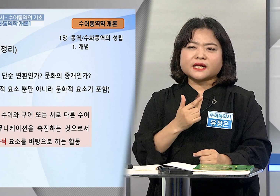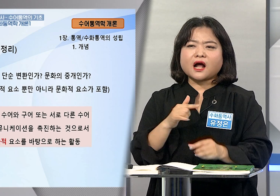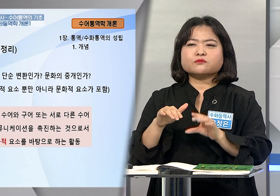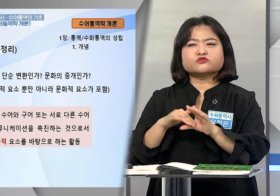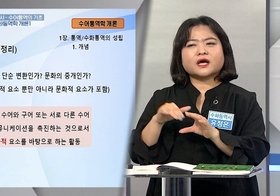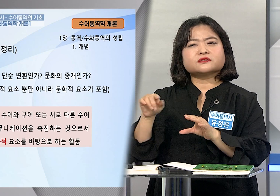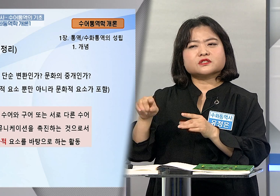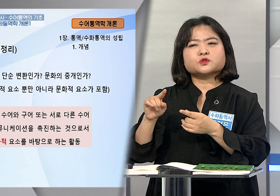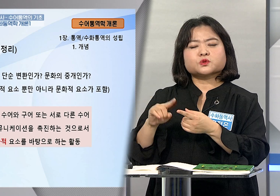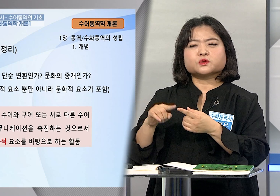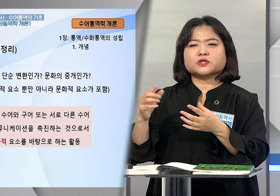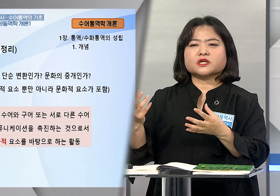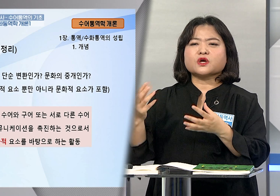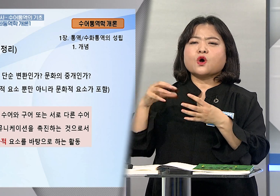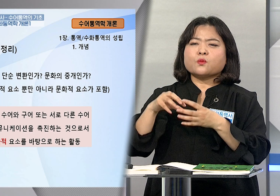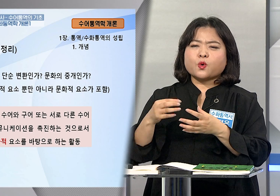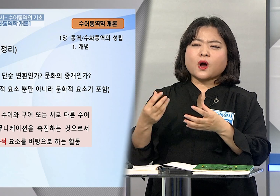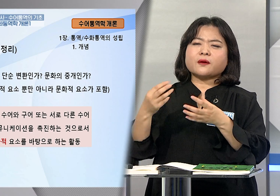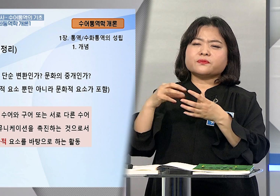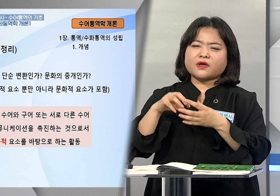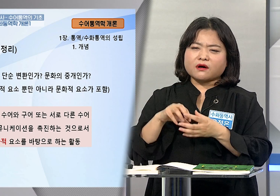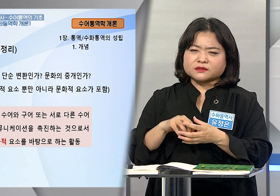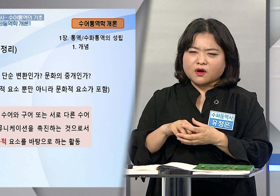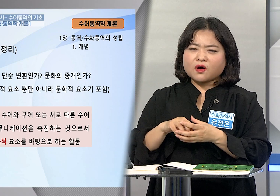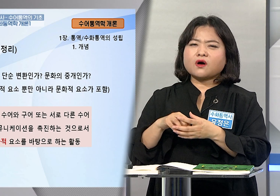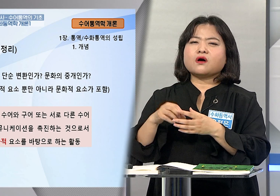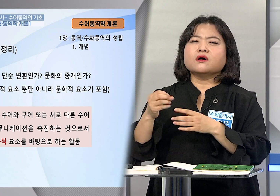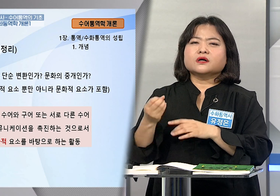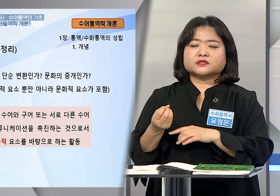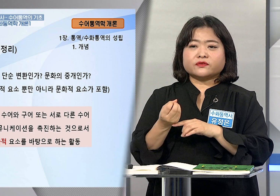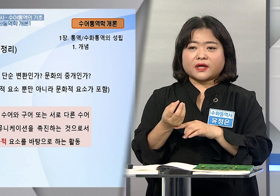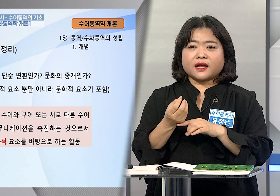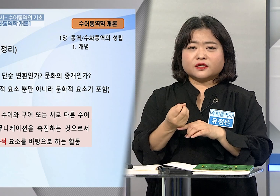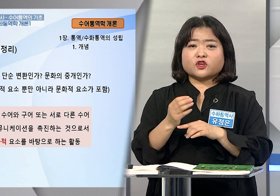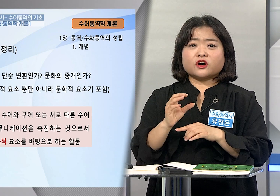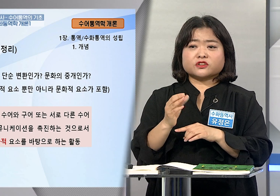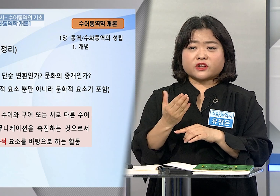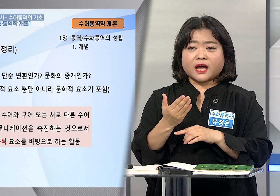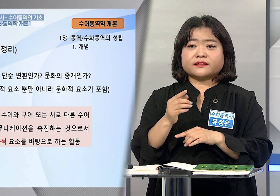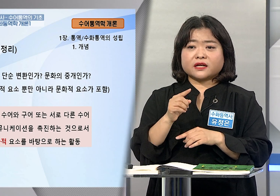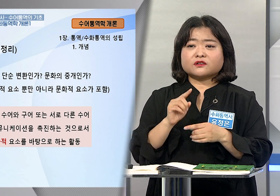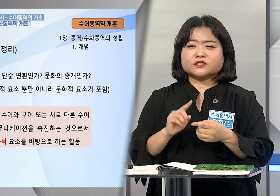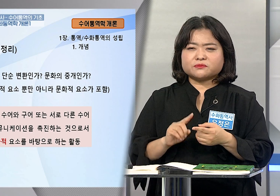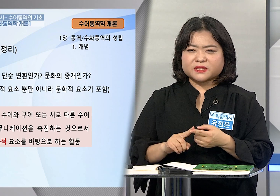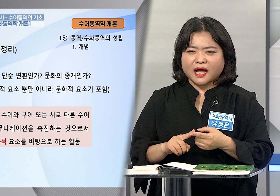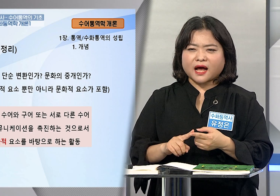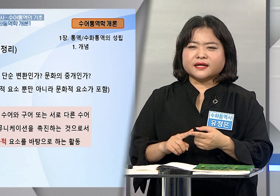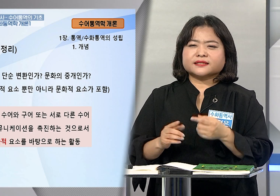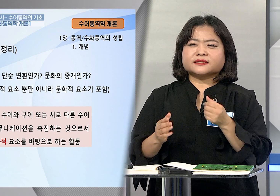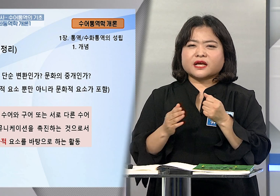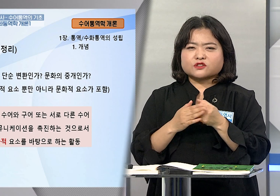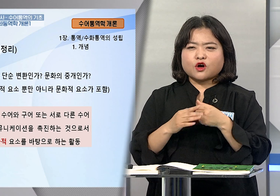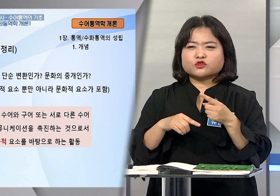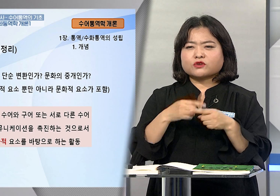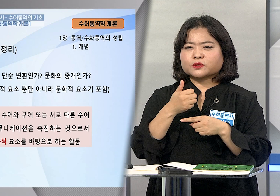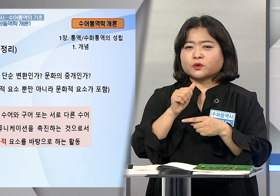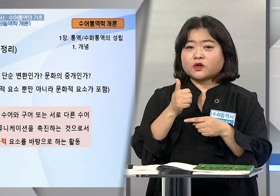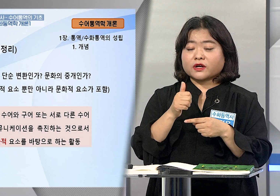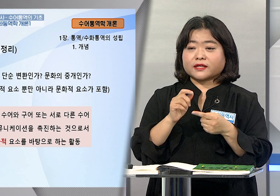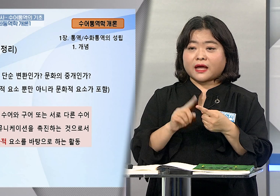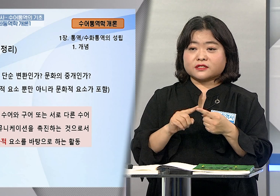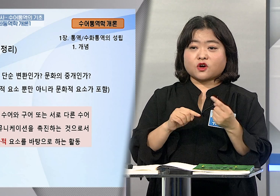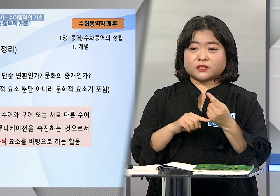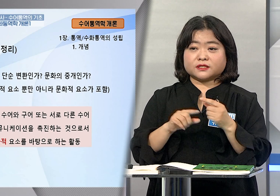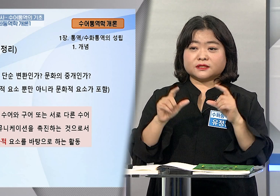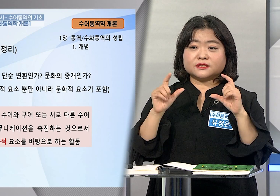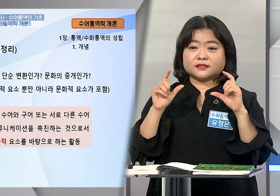요소뿐만 아니라 문화적인 요소들이 포함되어서 전달되어져야 한다는 것입니다. 그래서 수화